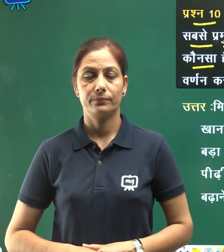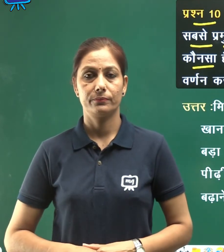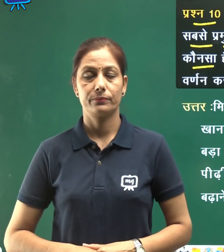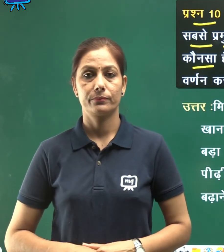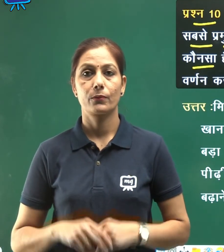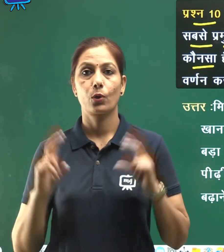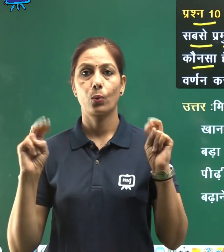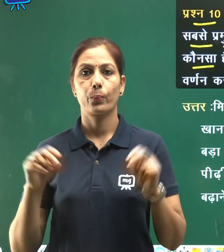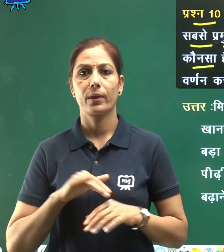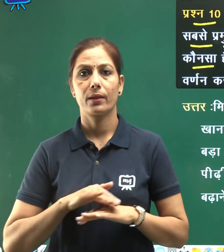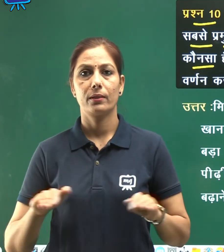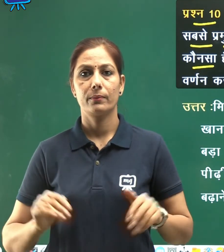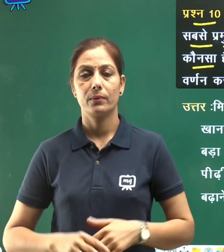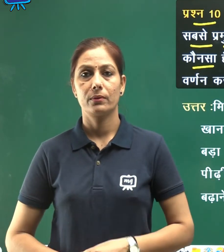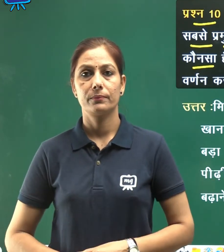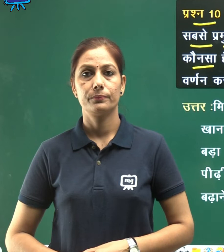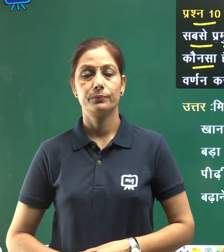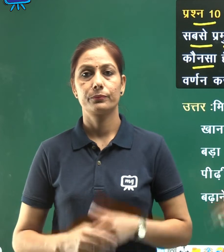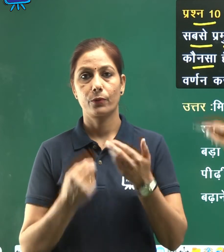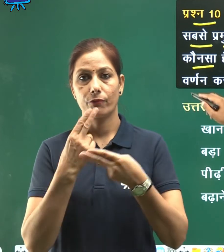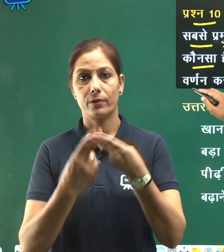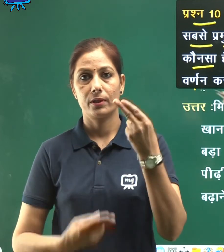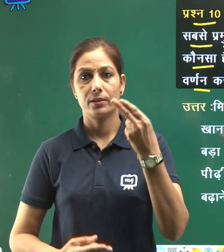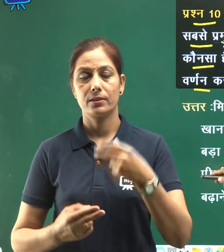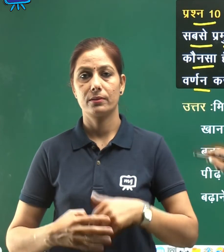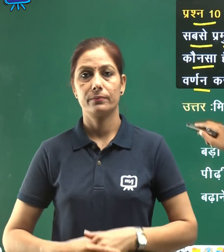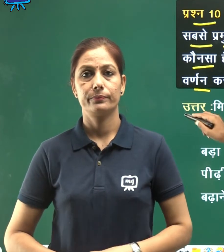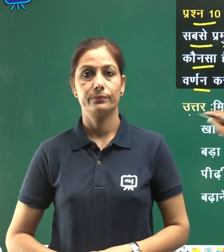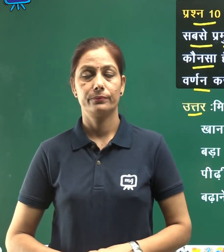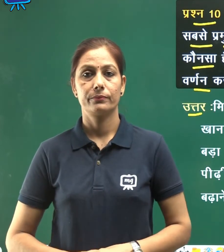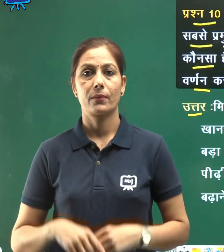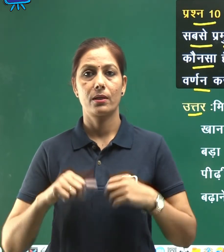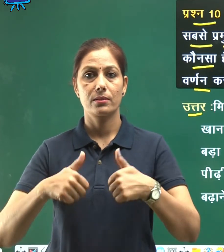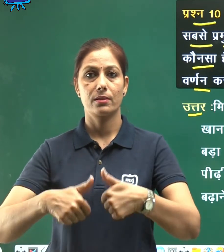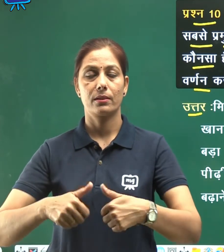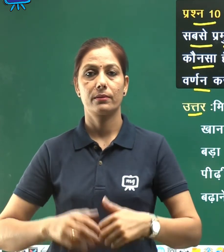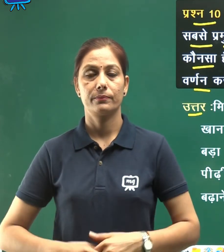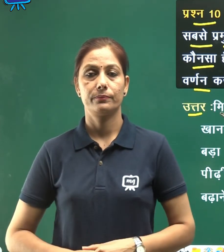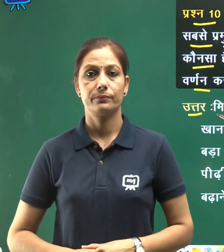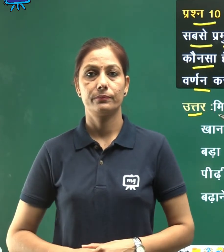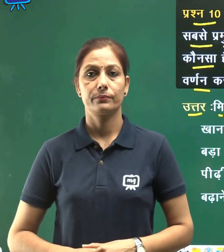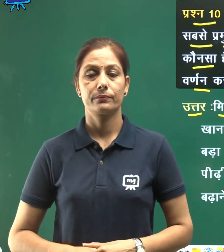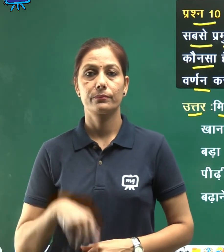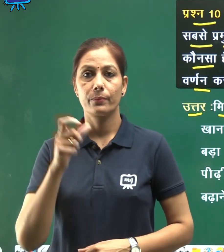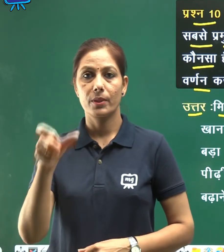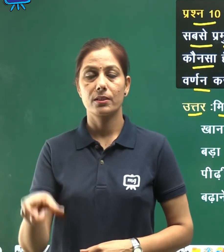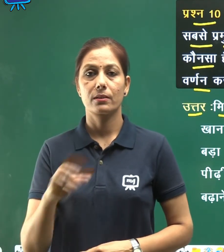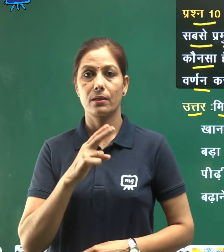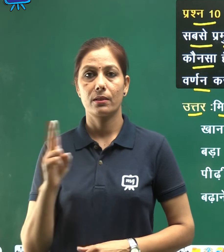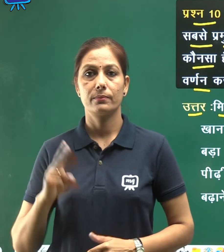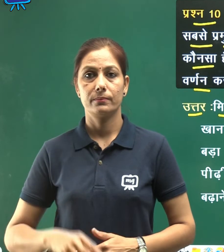पाठ के आधार पर वर्णन करो। उत्तर है, मियां नसीरुद्दीन